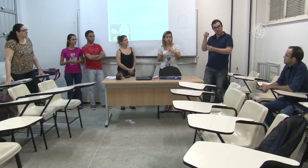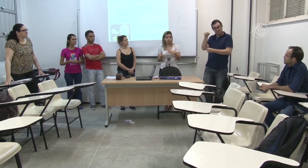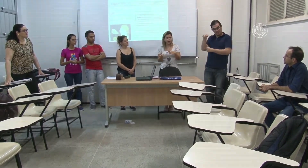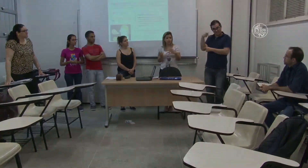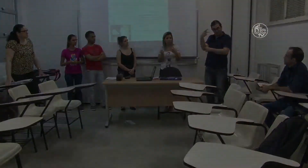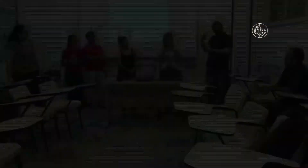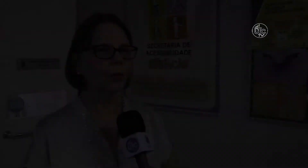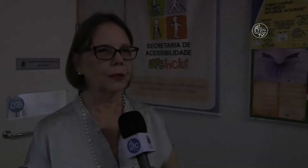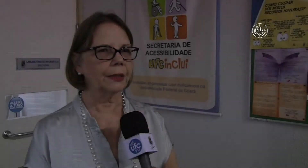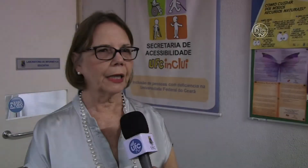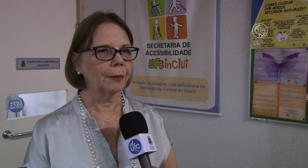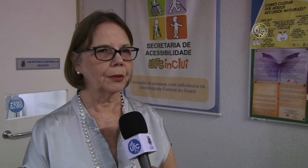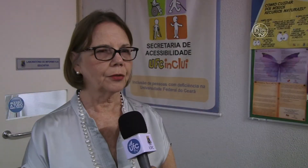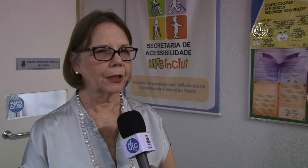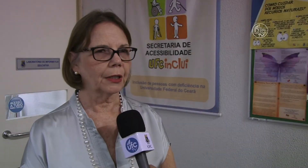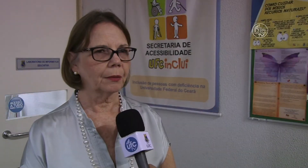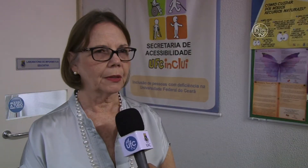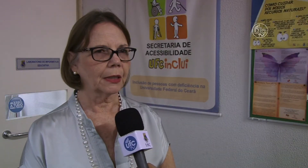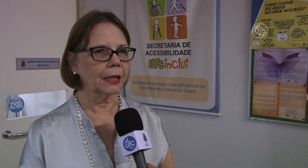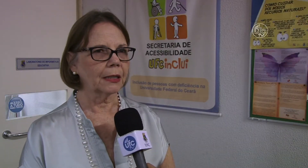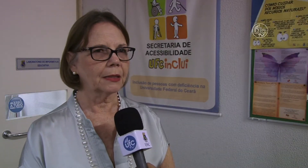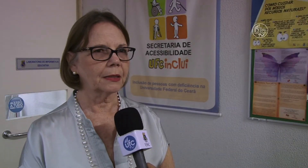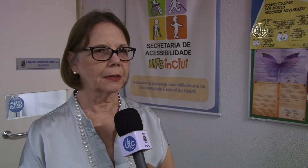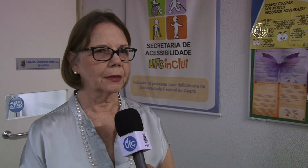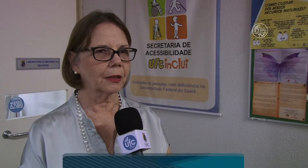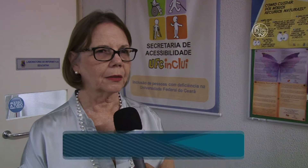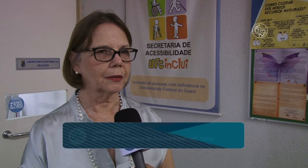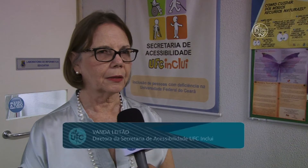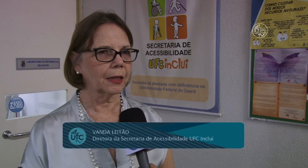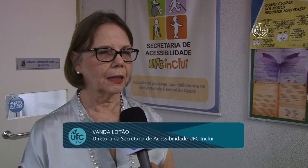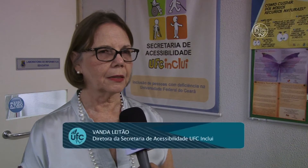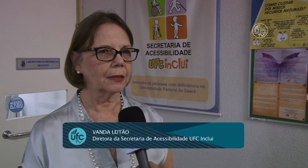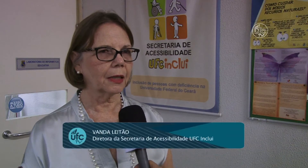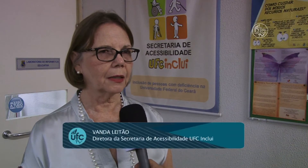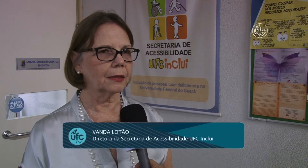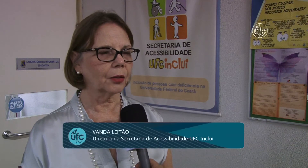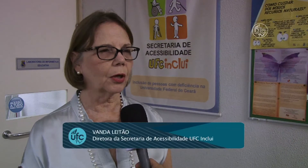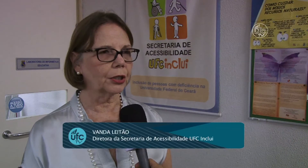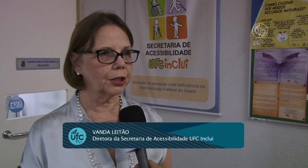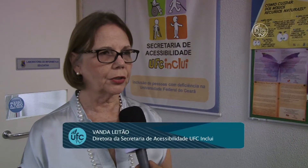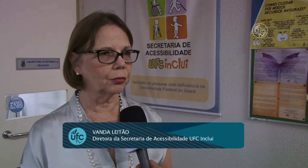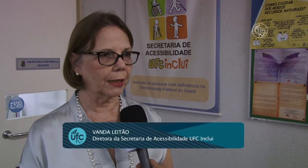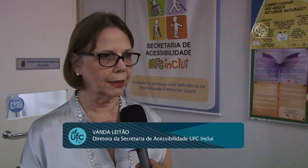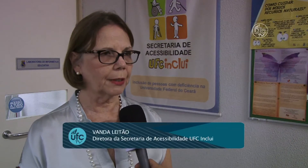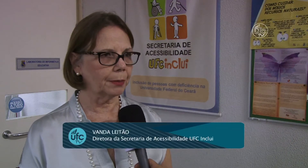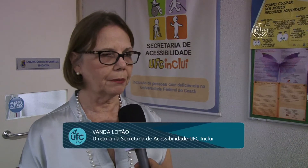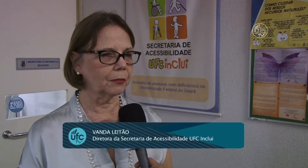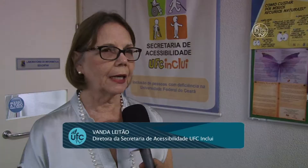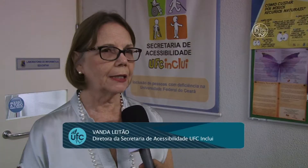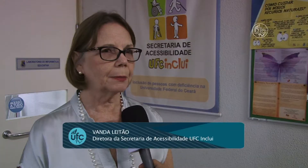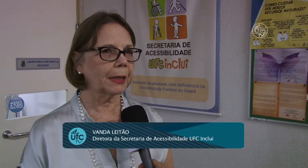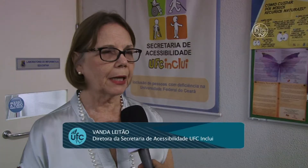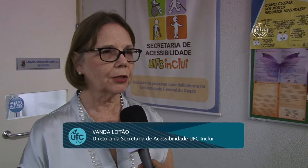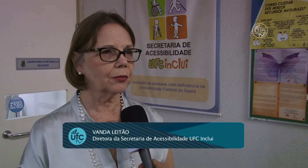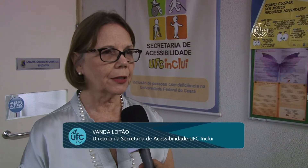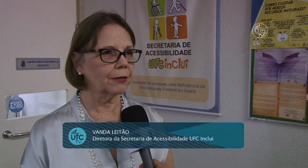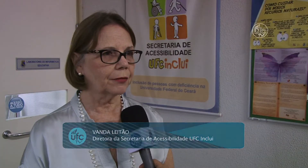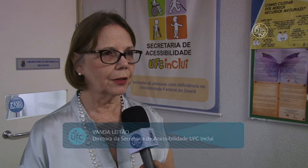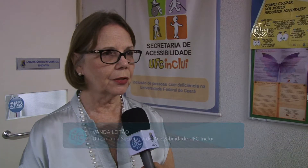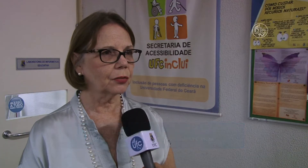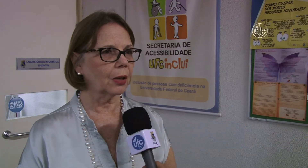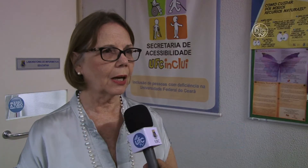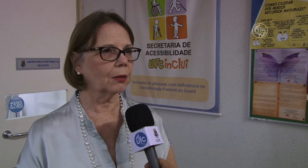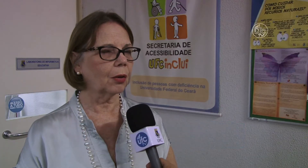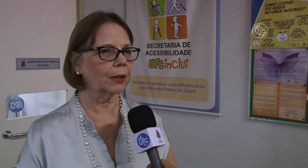de 2012. Os intérpretes de Libras, eles se organizam numa equipe, eles prestam